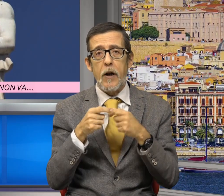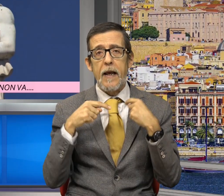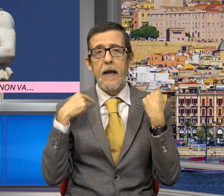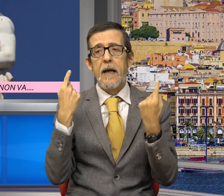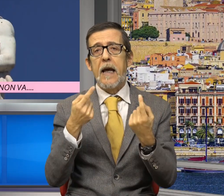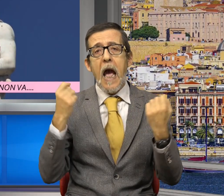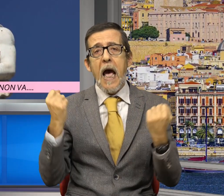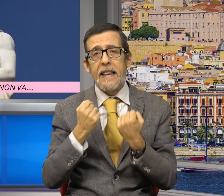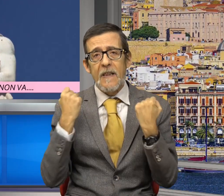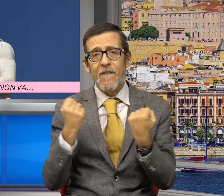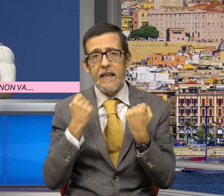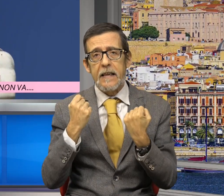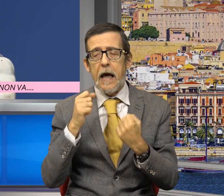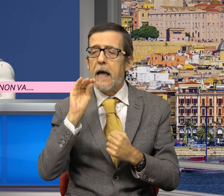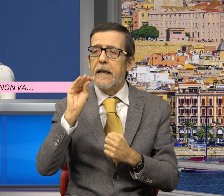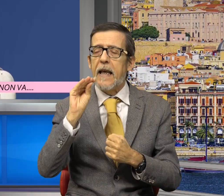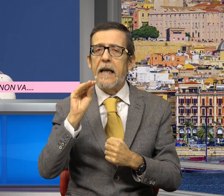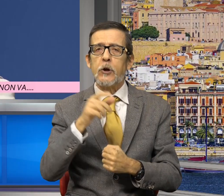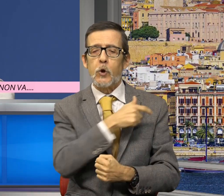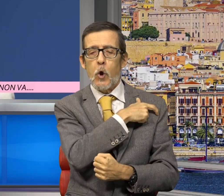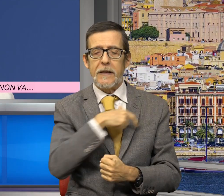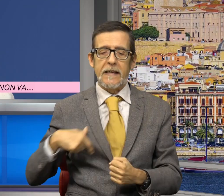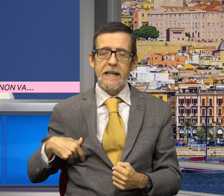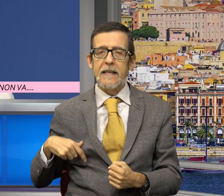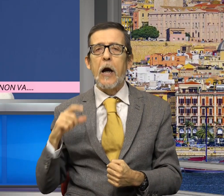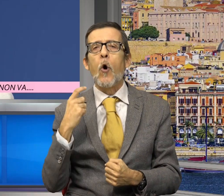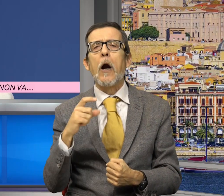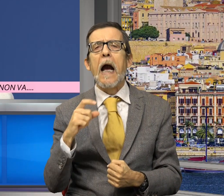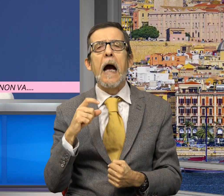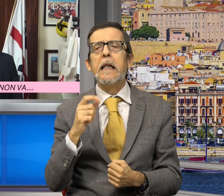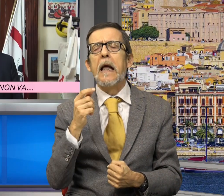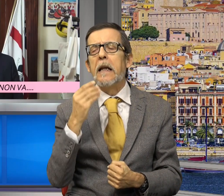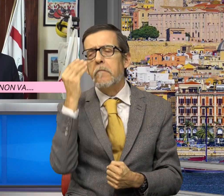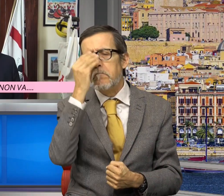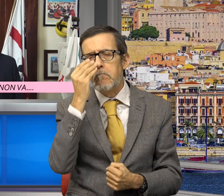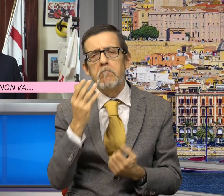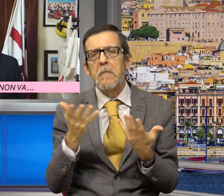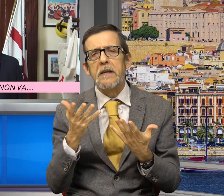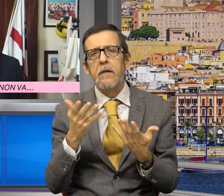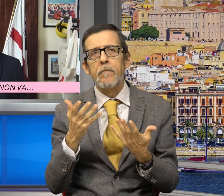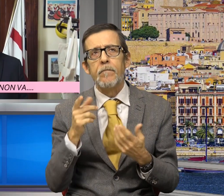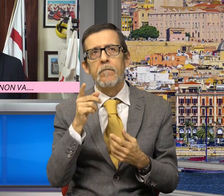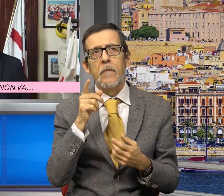chiesto al primo cittadino di Cagliari il suo personale punto di vista. Ma quelle sono scelte legate ovviamente alle